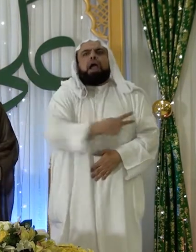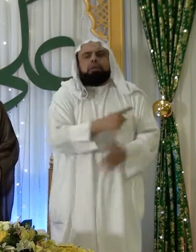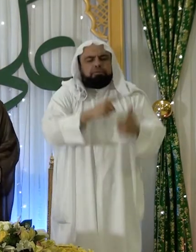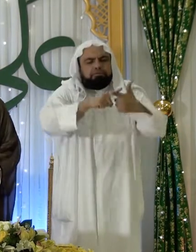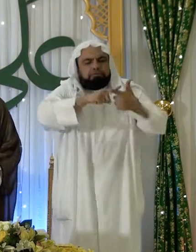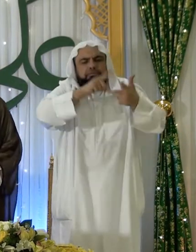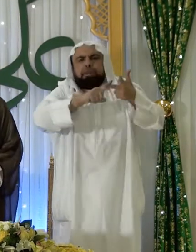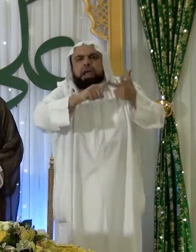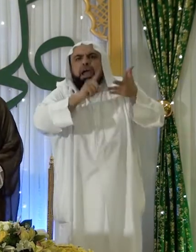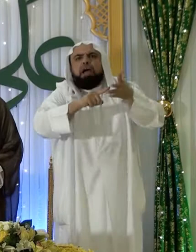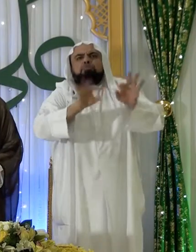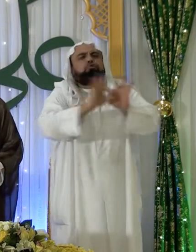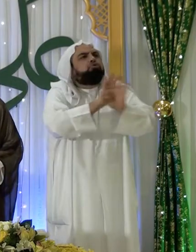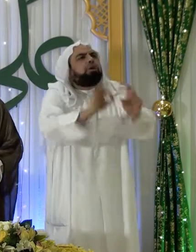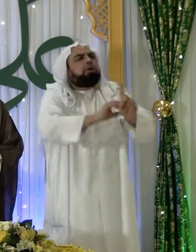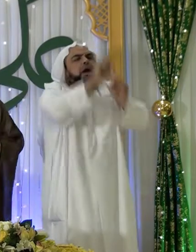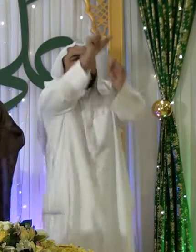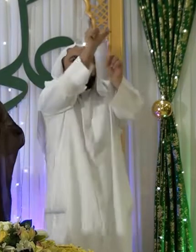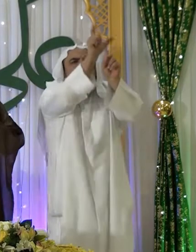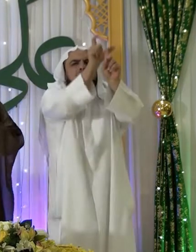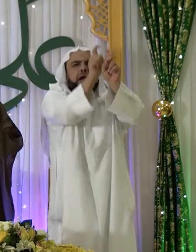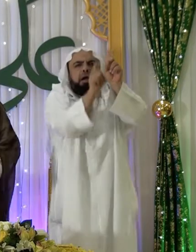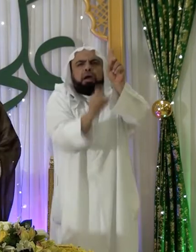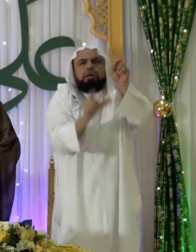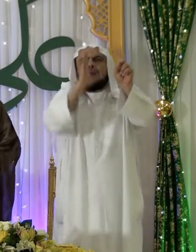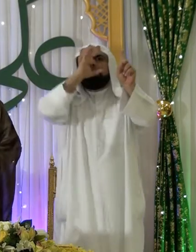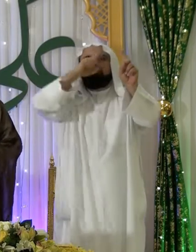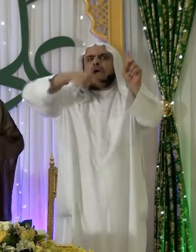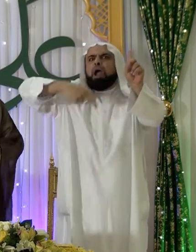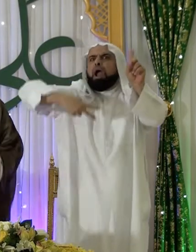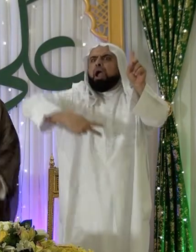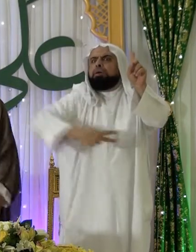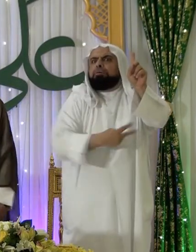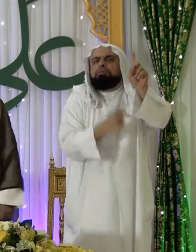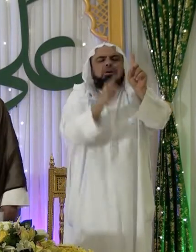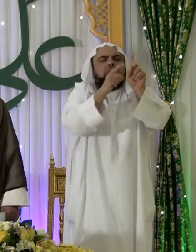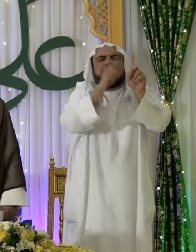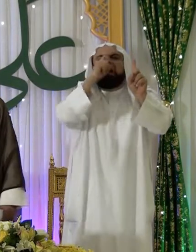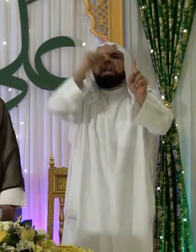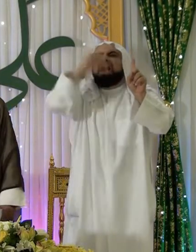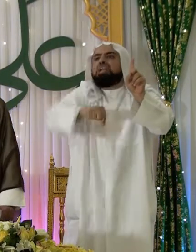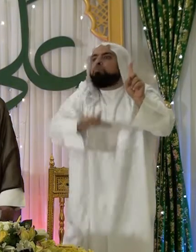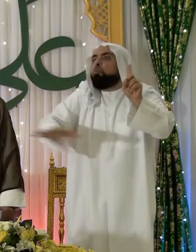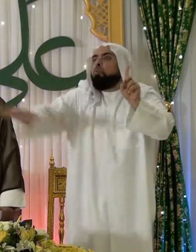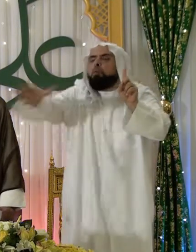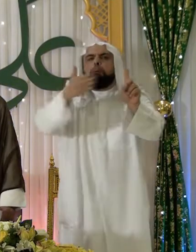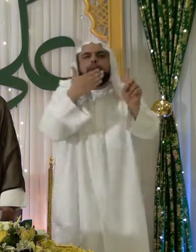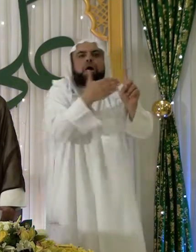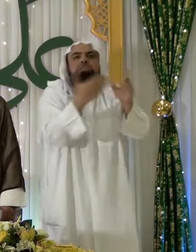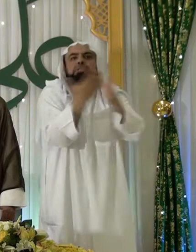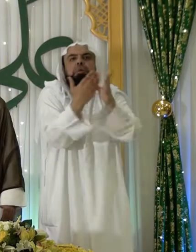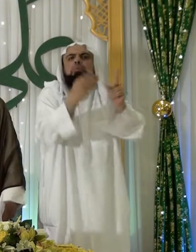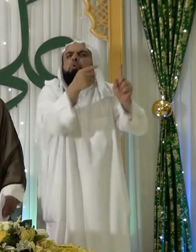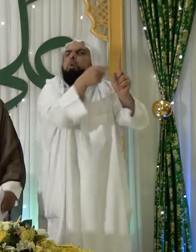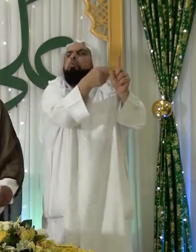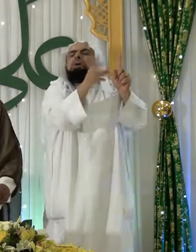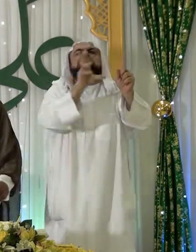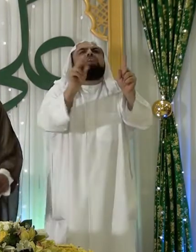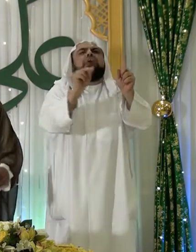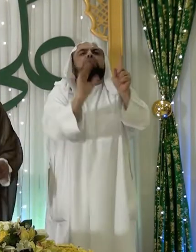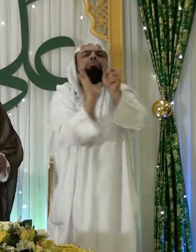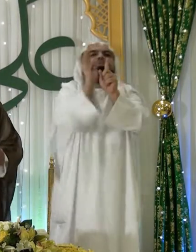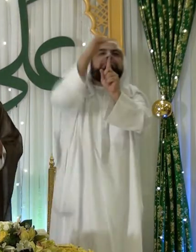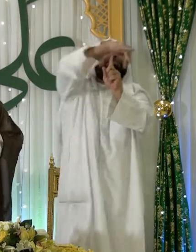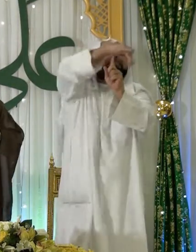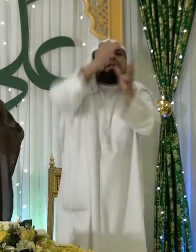شخصية يكون قوله حجة عليها، يكون عندئذ